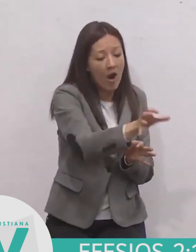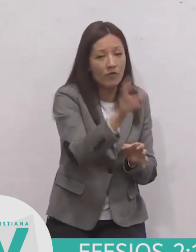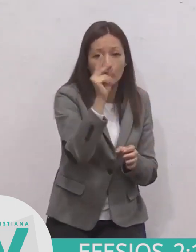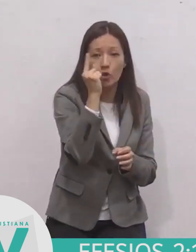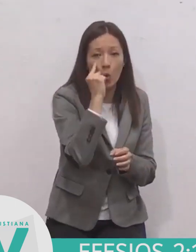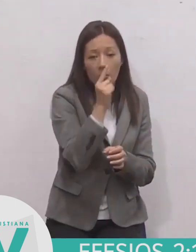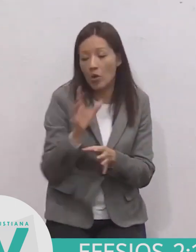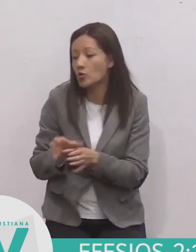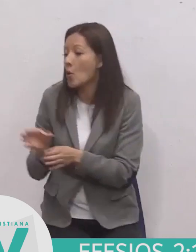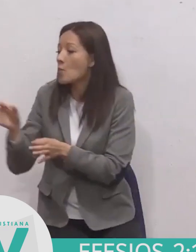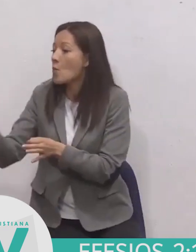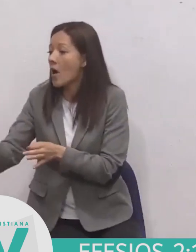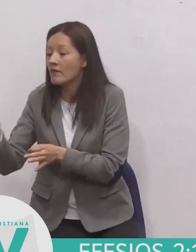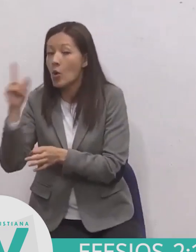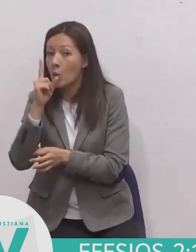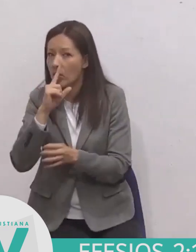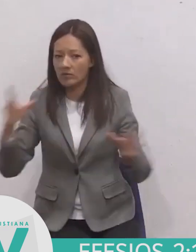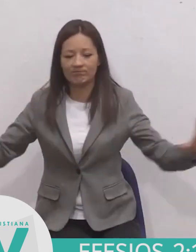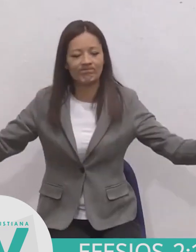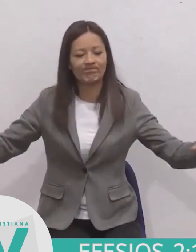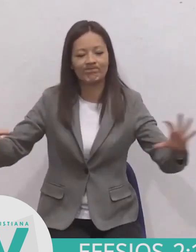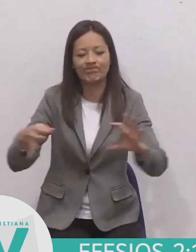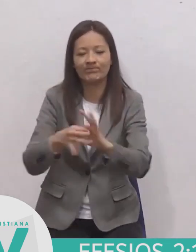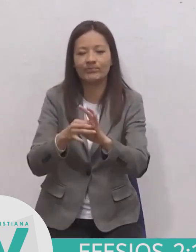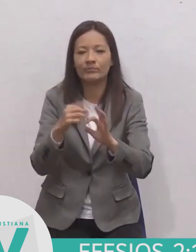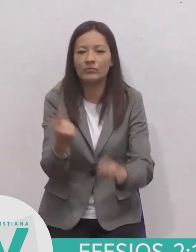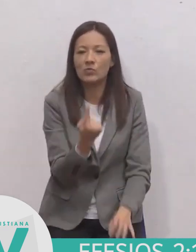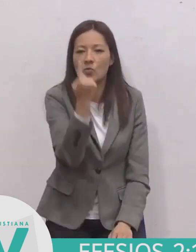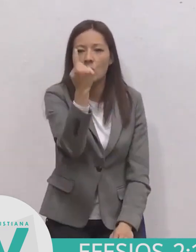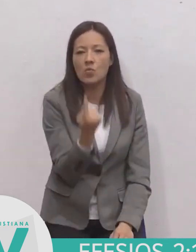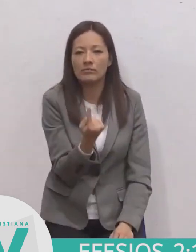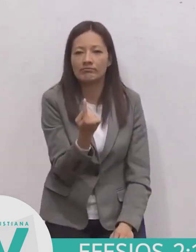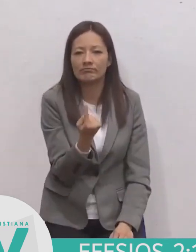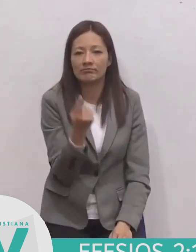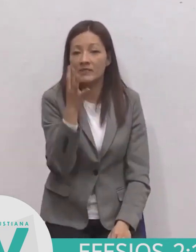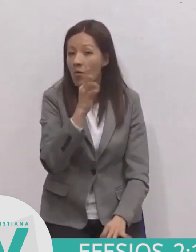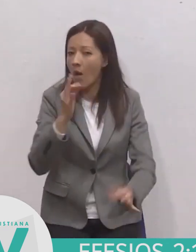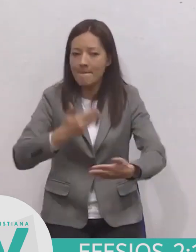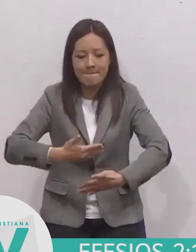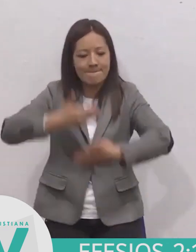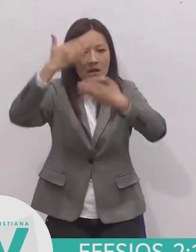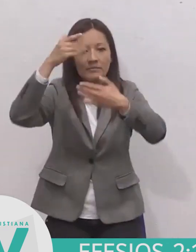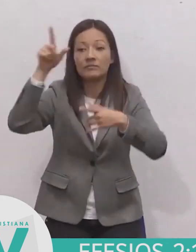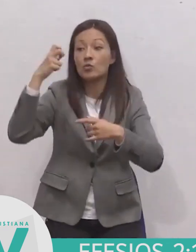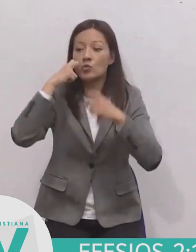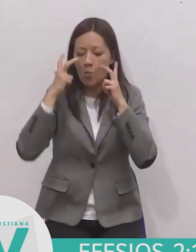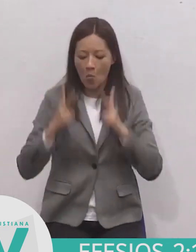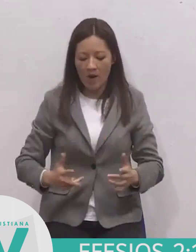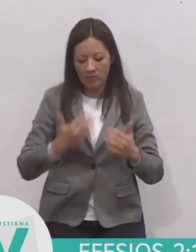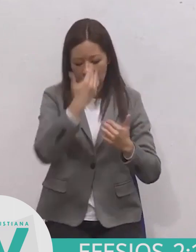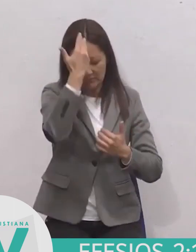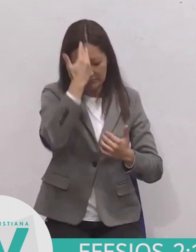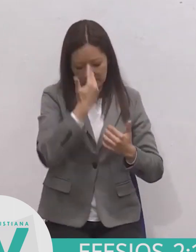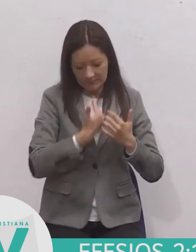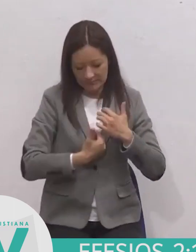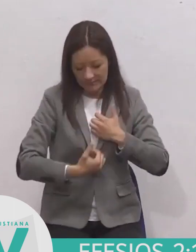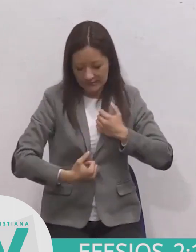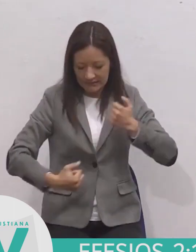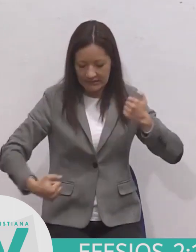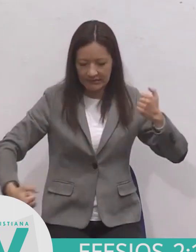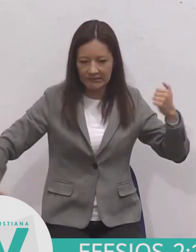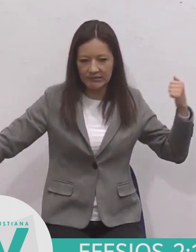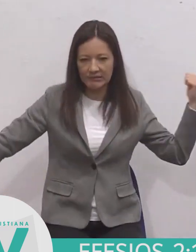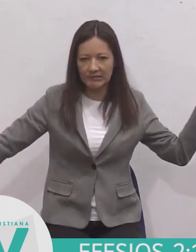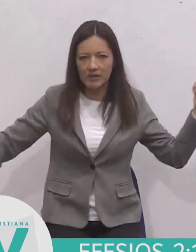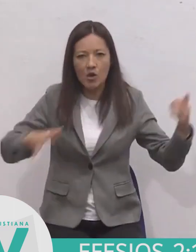pared intermedia de separación. ¿Cuál era la pared? Ya lo leímos en Hebreos. Su cuerpo fue abierto, fue rota la pared. Ya